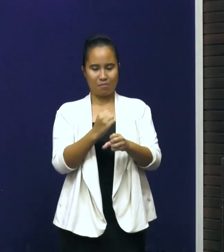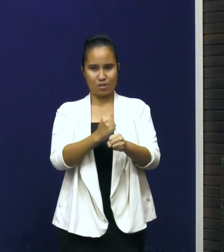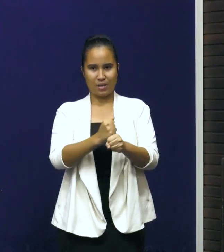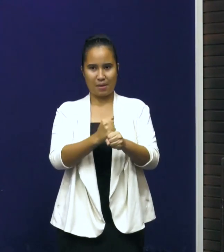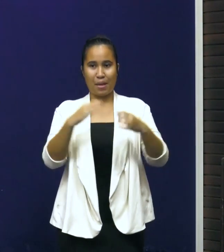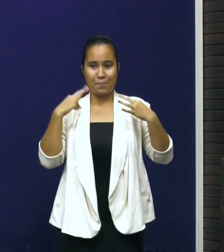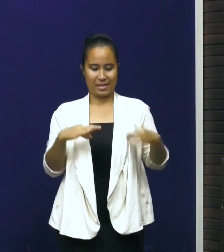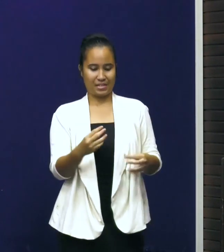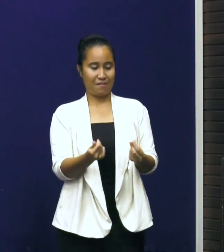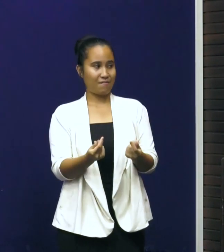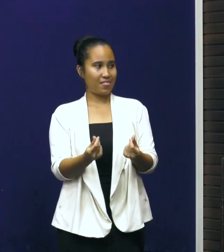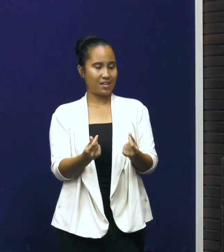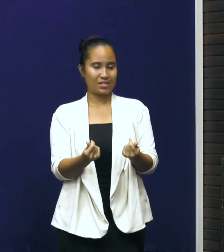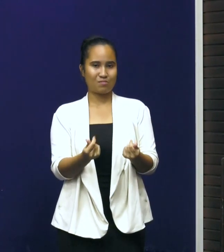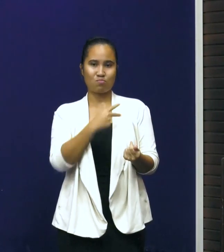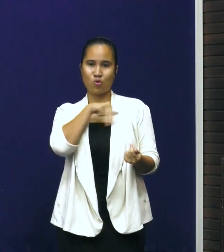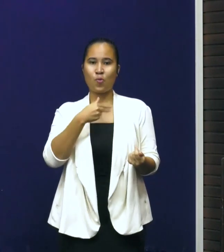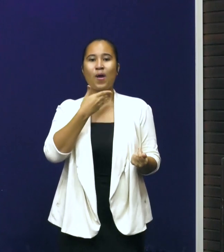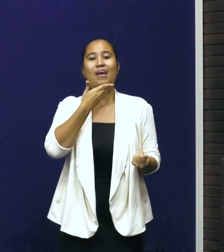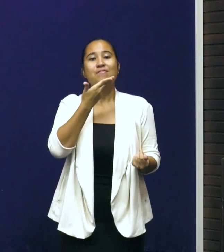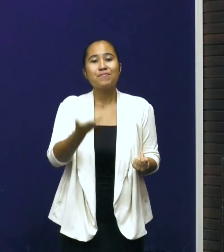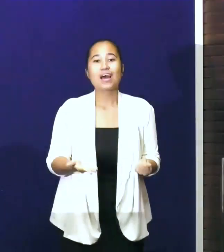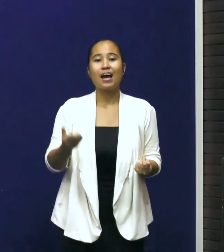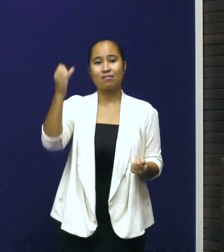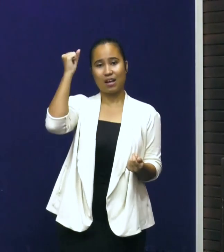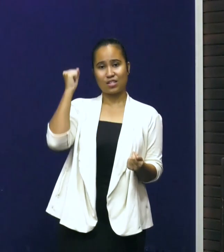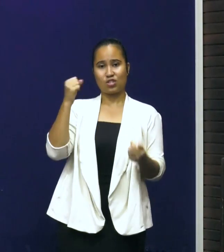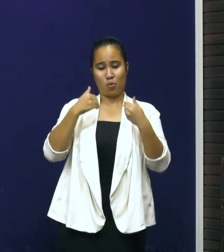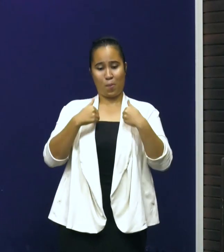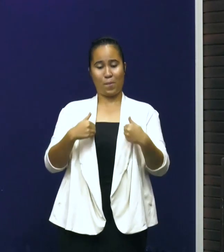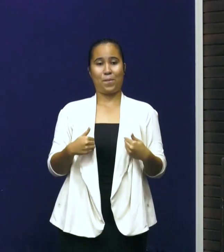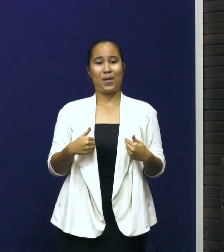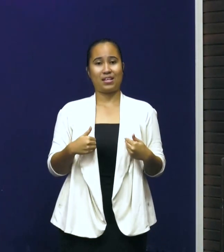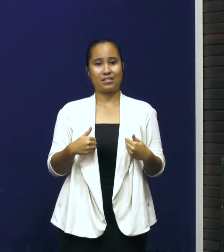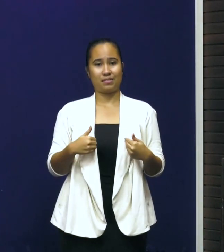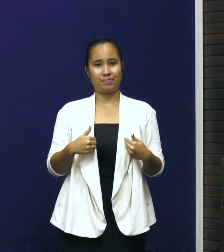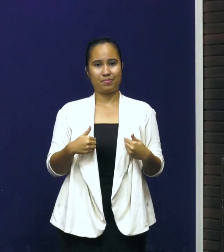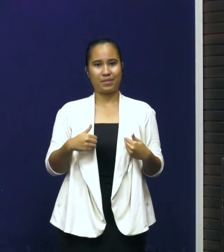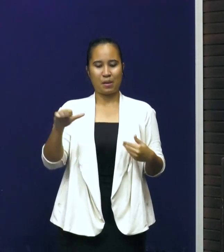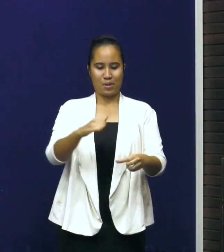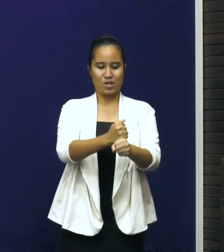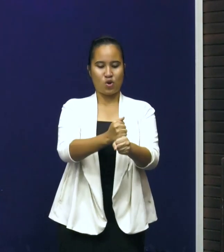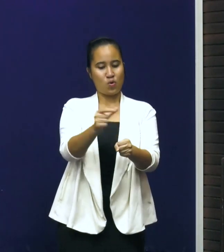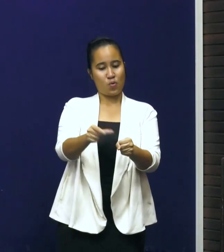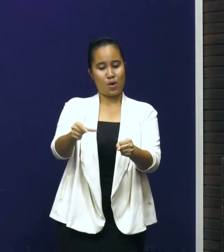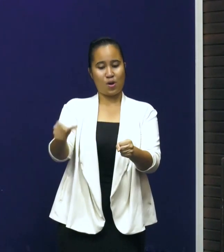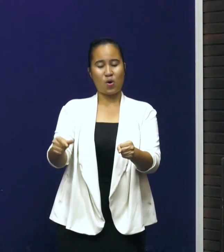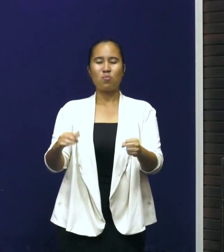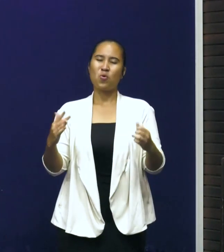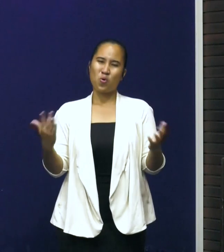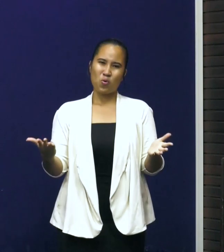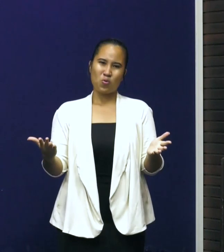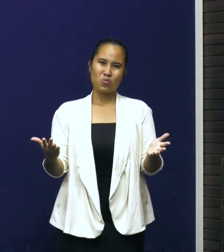Financiën. We vragen aan de casino-houders, eigenlijk de medewerkers van de casinos, om ook flexibel te